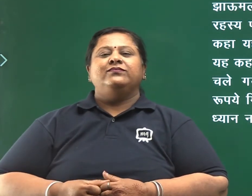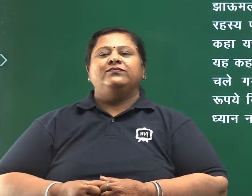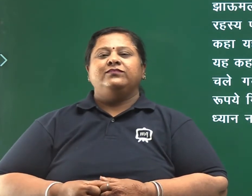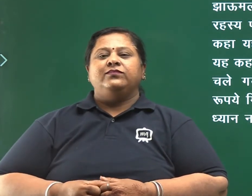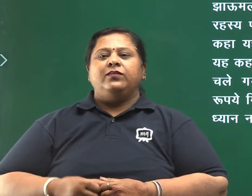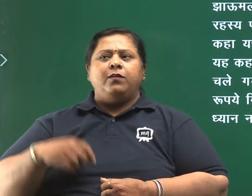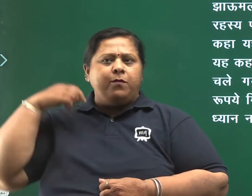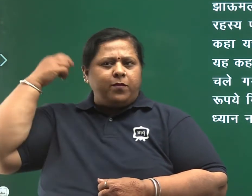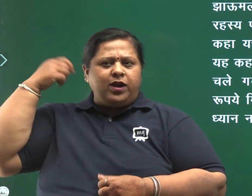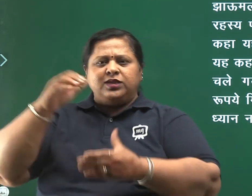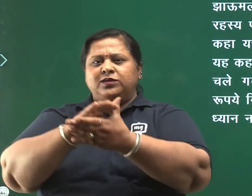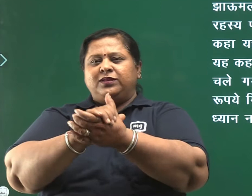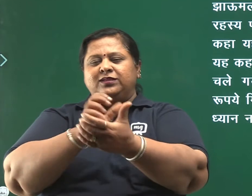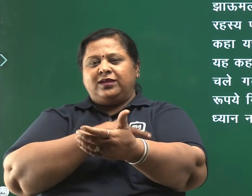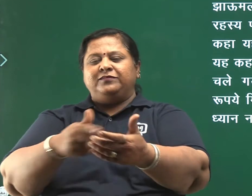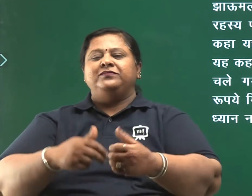पंडित जी से